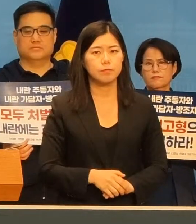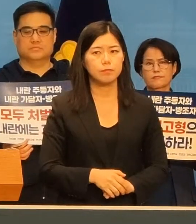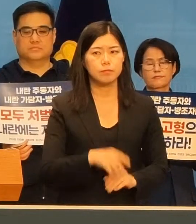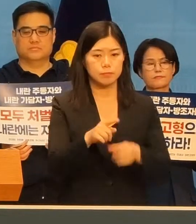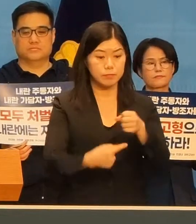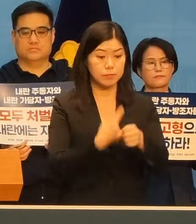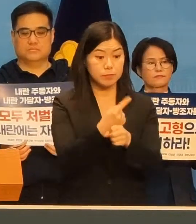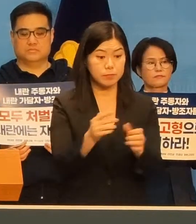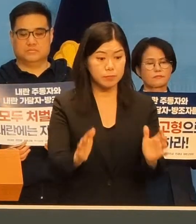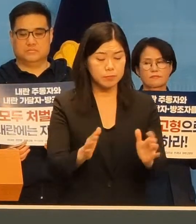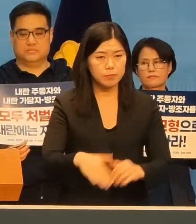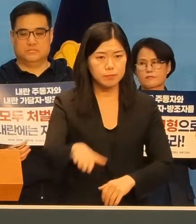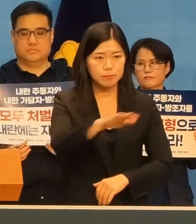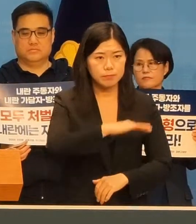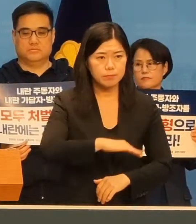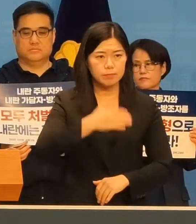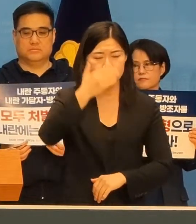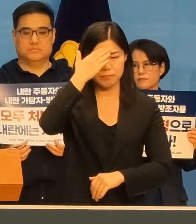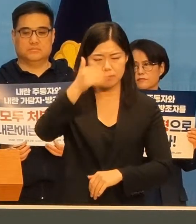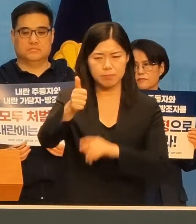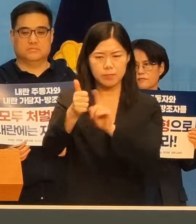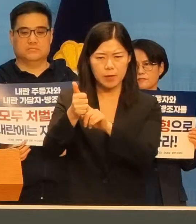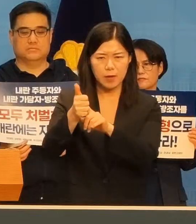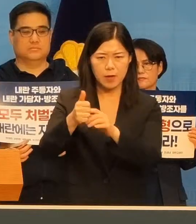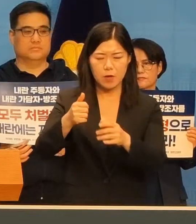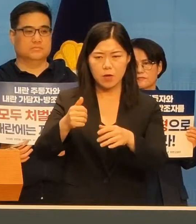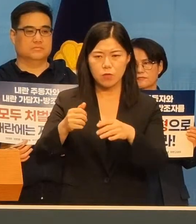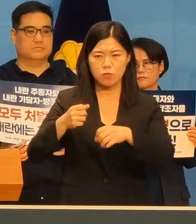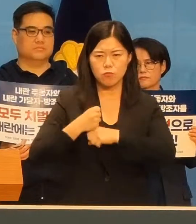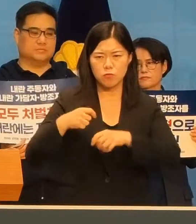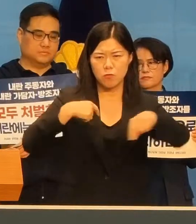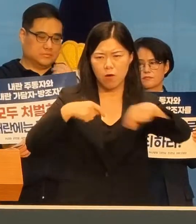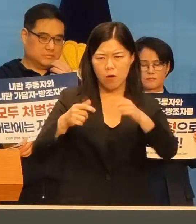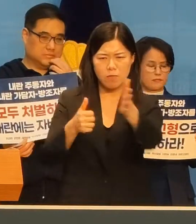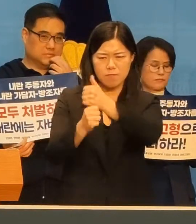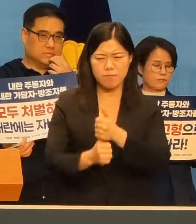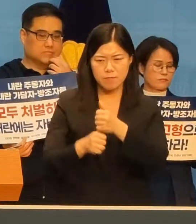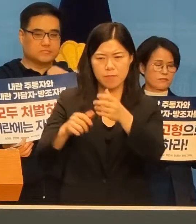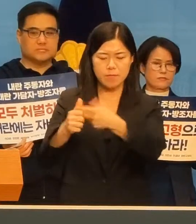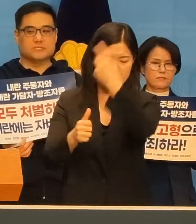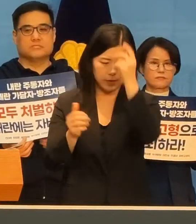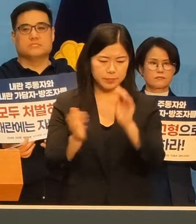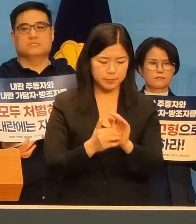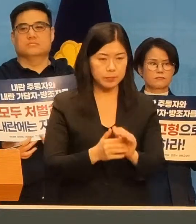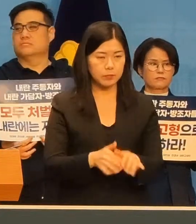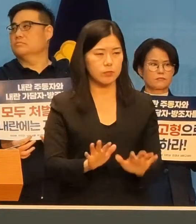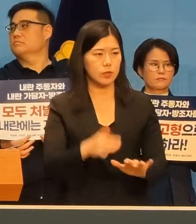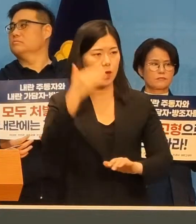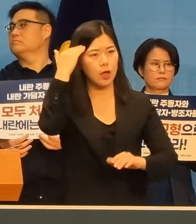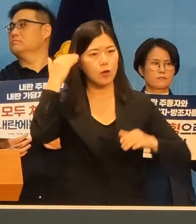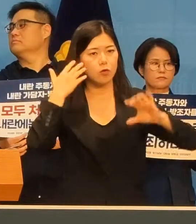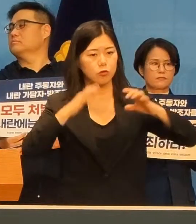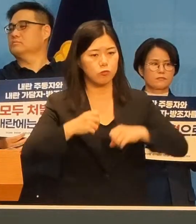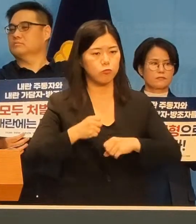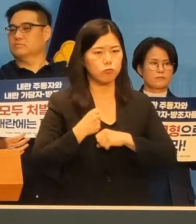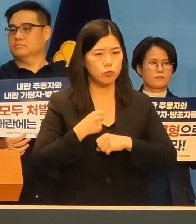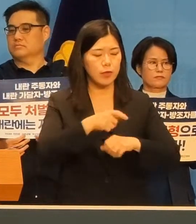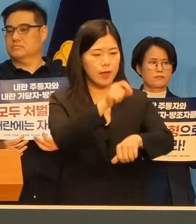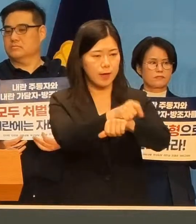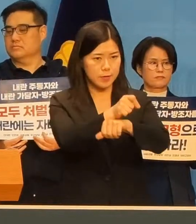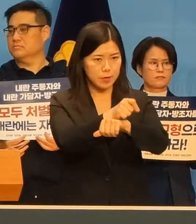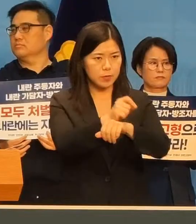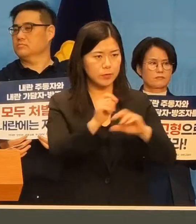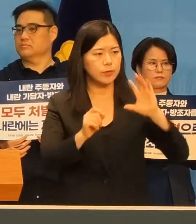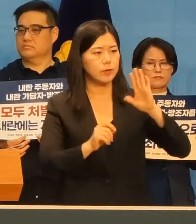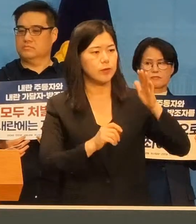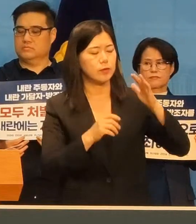1년간 우리는 내란 우두머리의 군 통수권을 빼앗고 대통령 자리에서 끌어내렸습니다. 이제 대한민국 국군과 행정부는